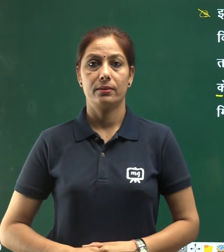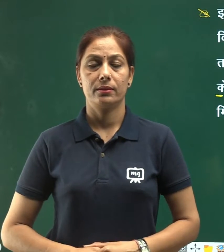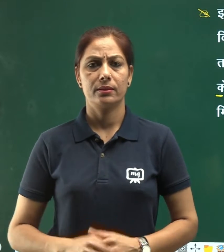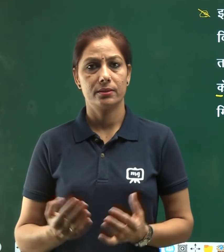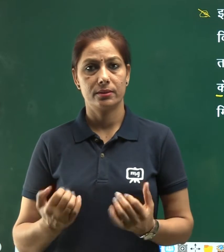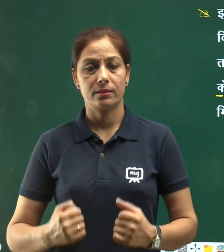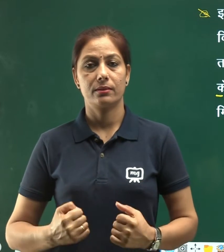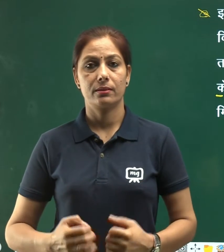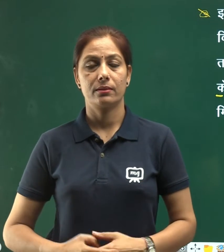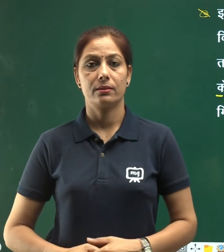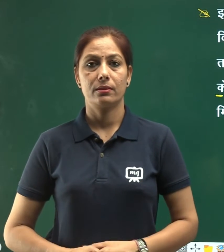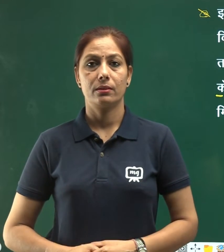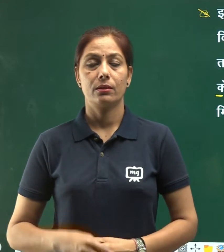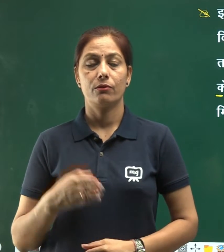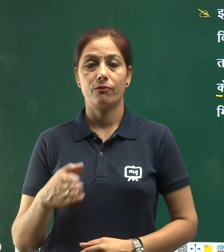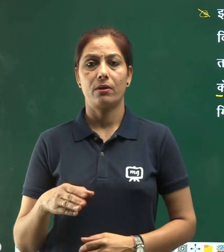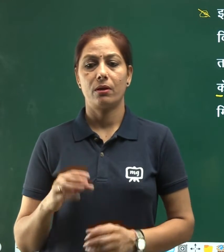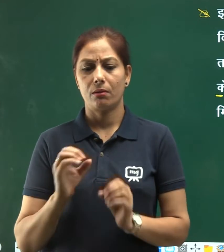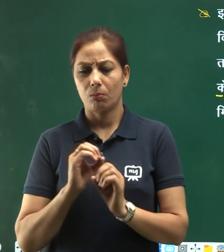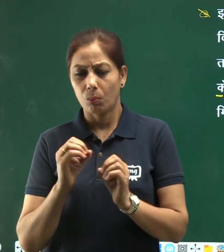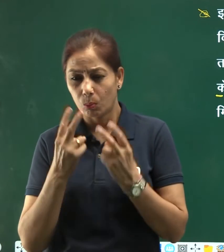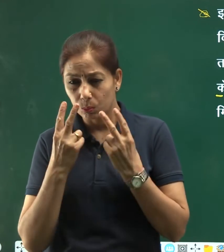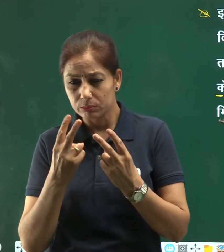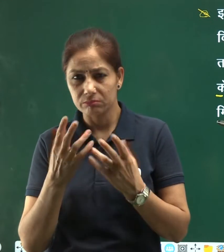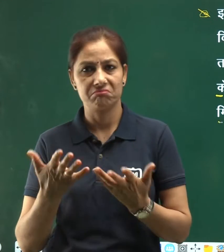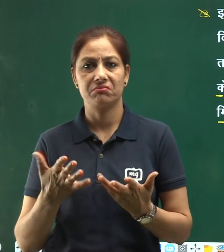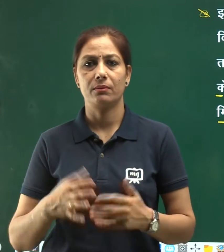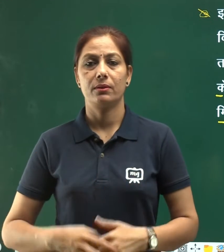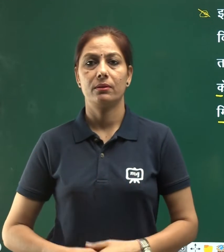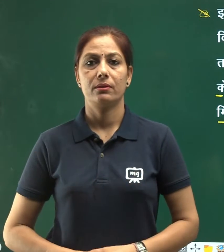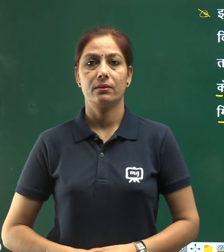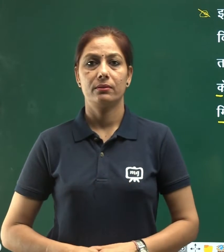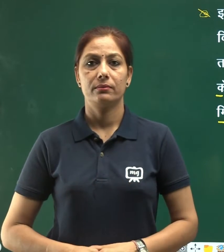चाहिए था वह नहीं मिला।